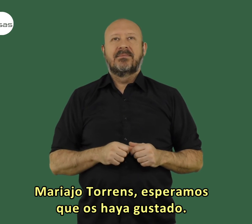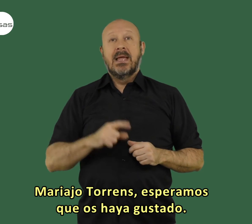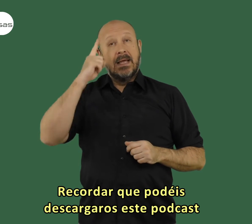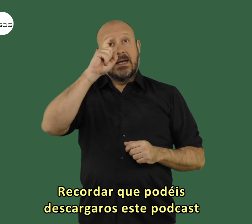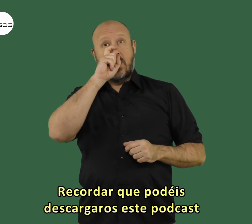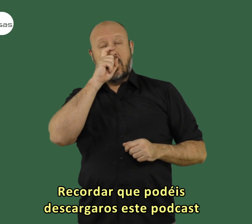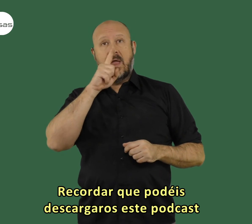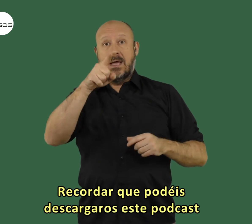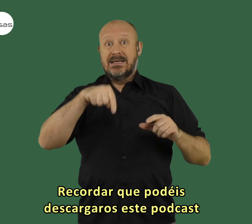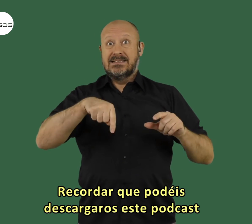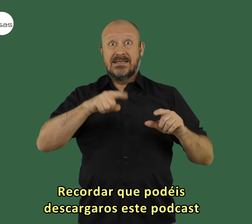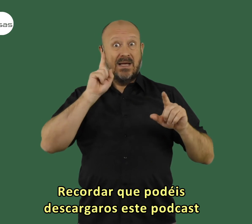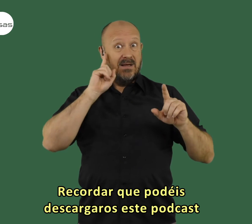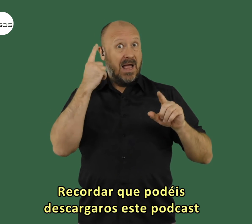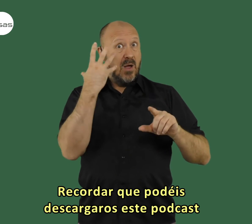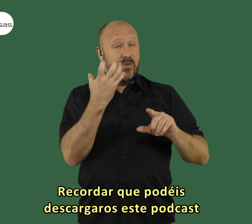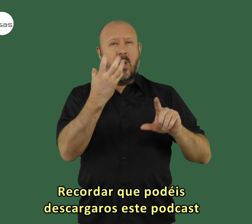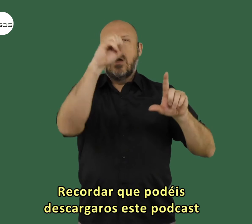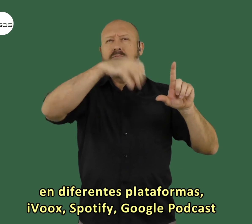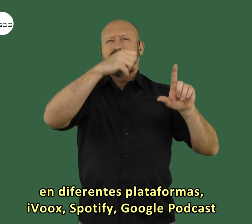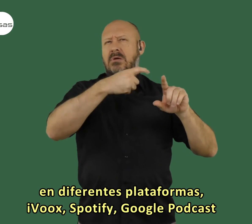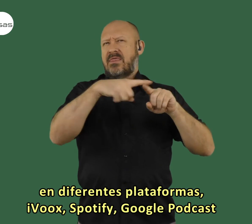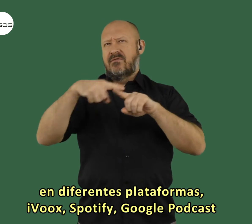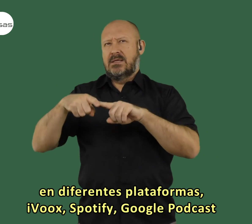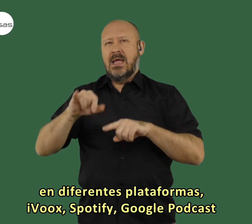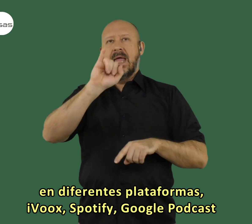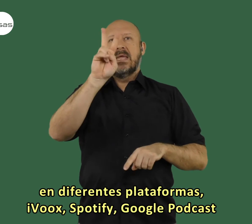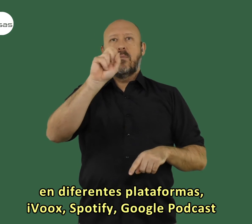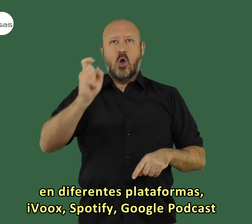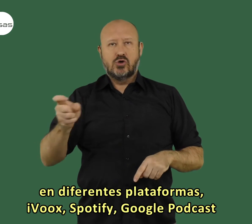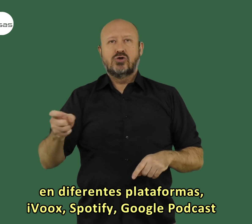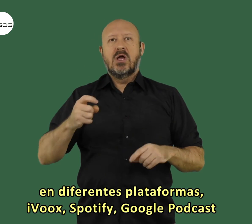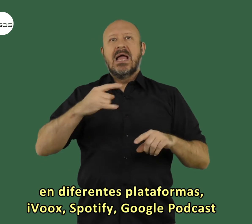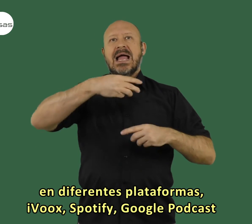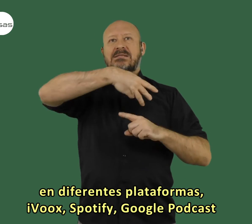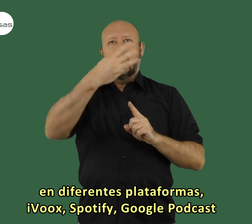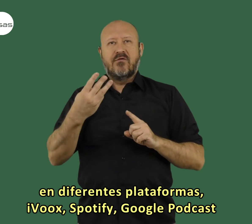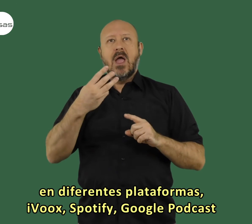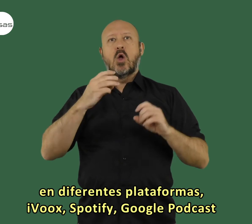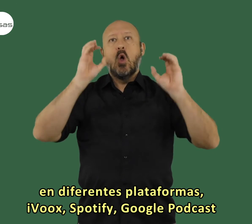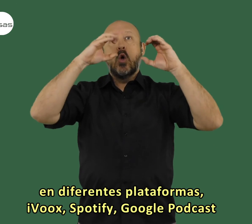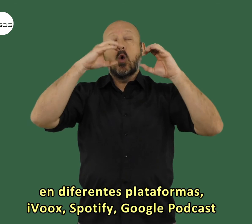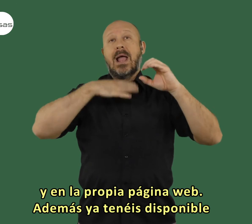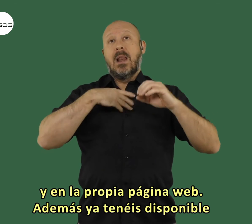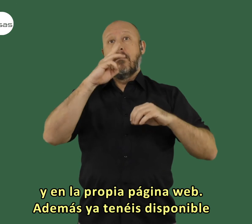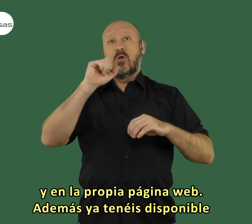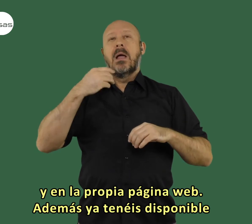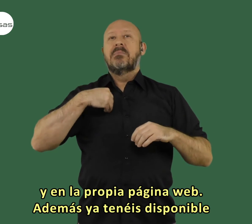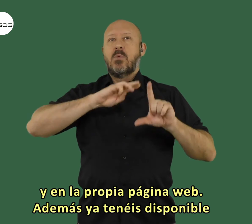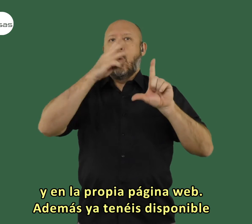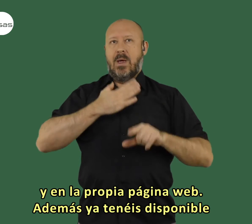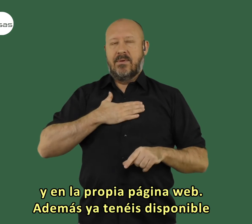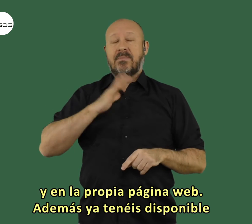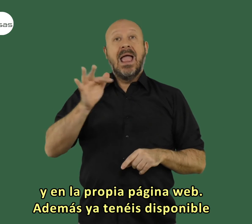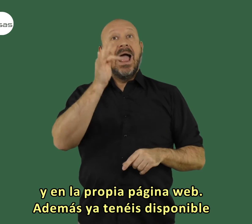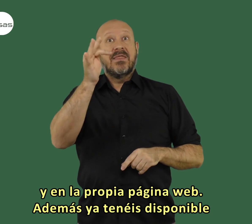gustado. Recordad que podéis descargaros este podcast en diferentes plataformas, iVoox, Spotify, Google Podcast y en la propia